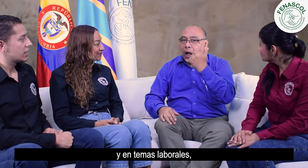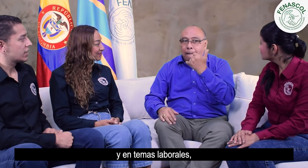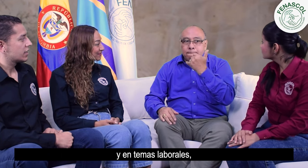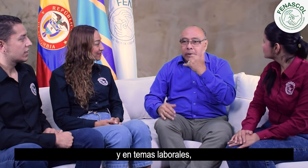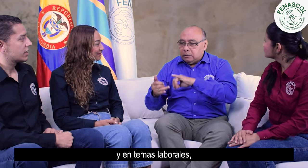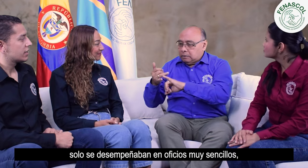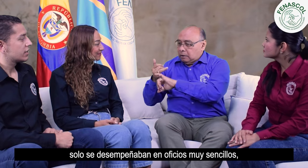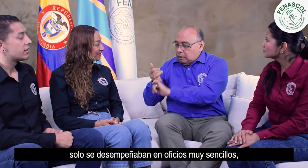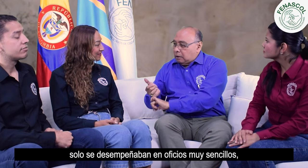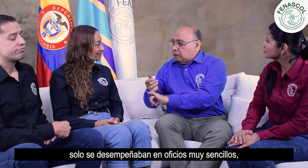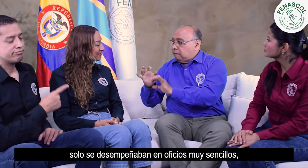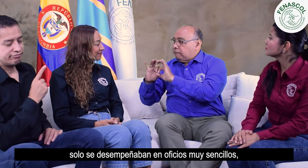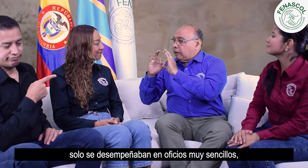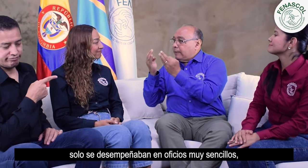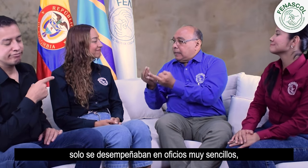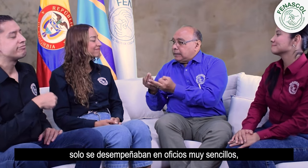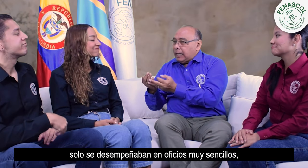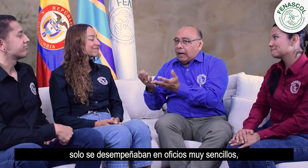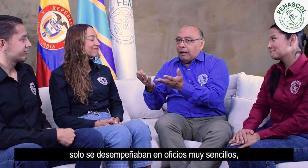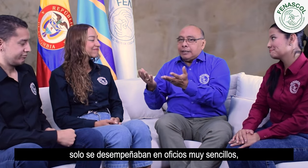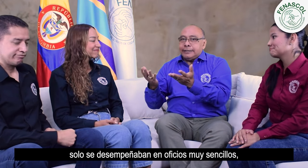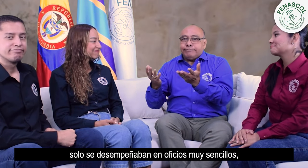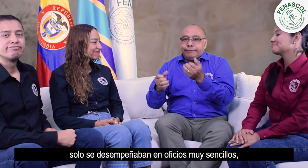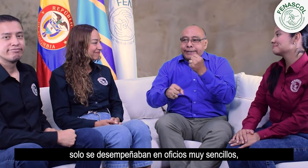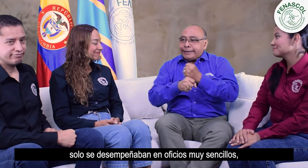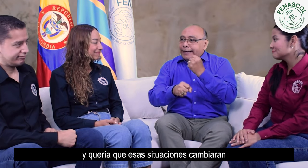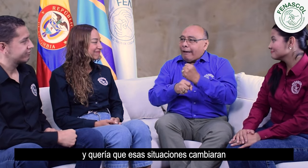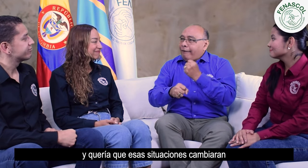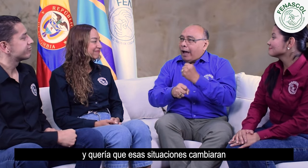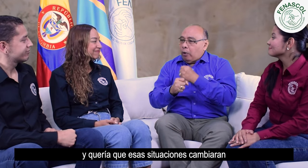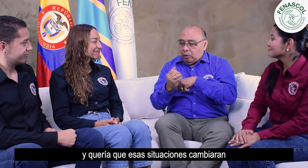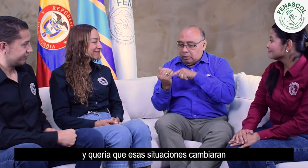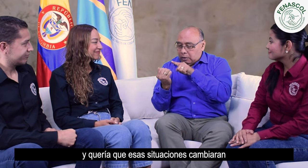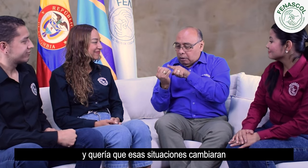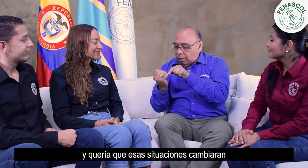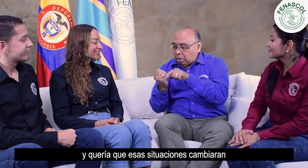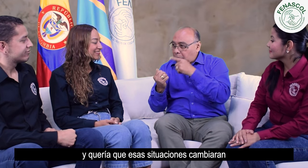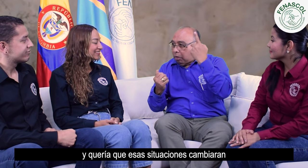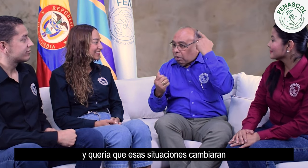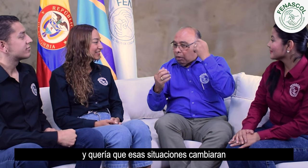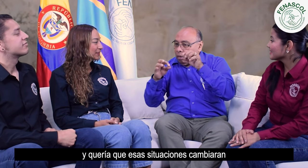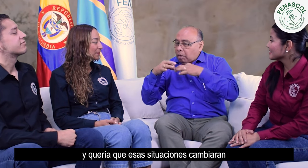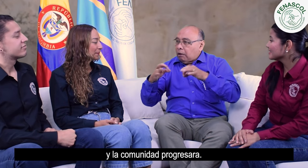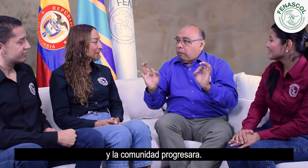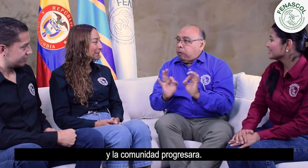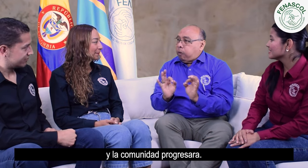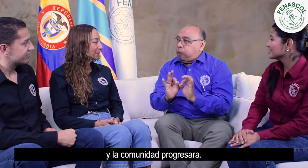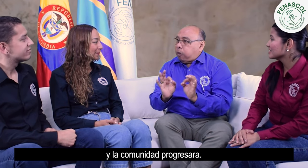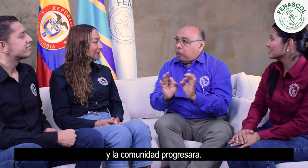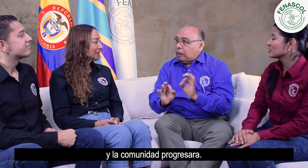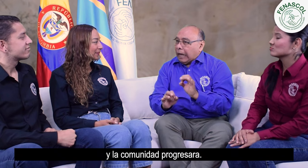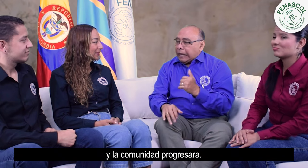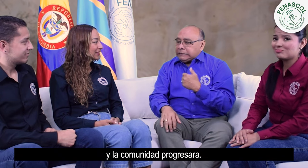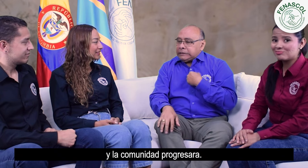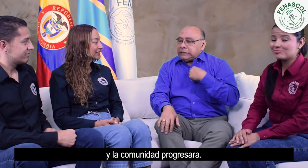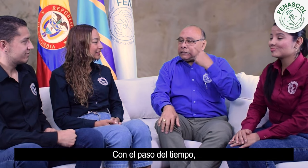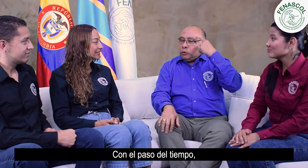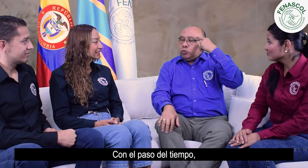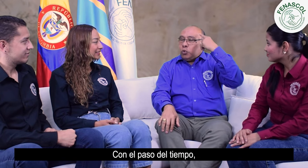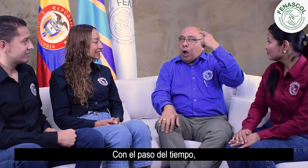laborales solo se desempeñaban en oficios muy sencillos. Y quería que esas situaciones cambiaran y la comunidad progresara. Con el paso